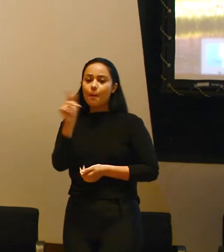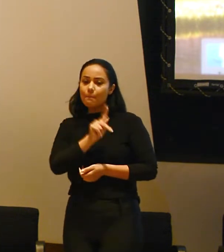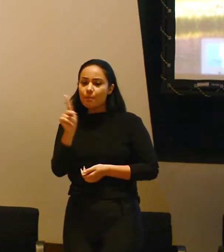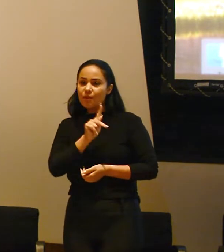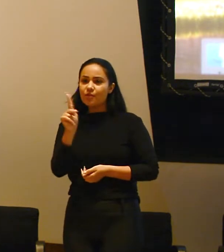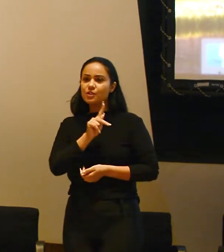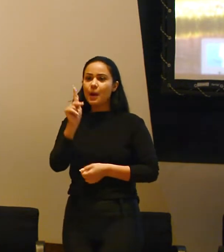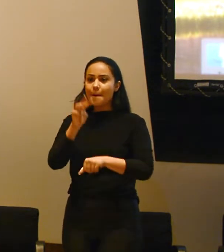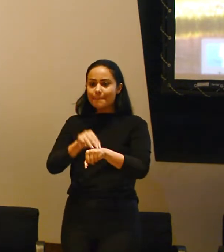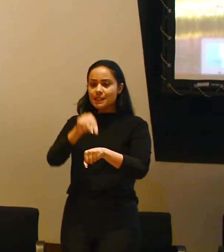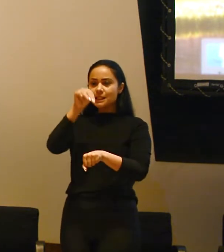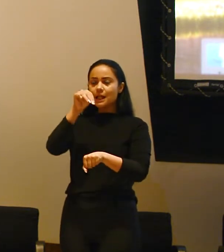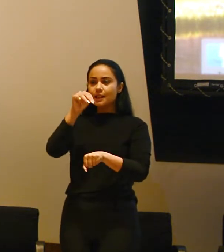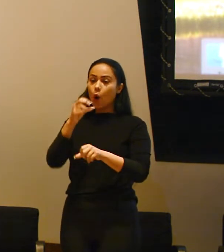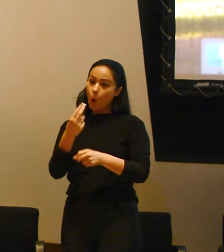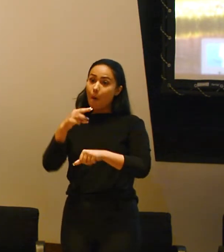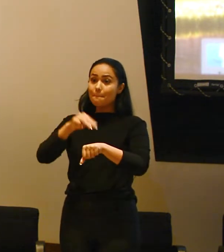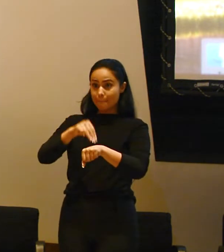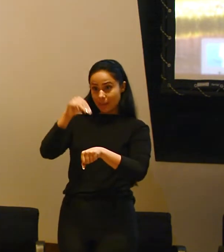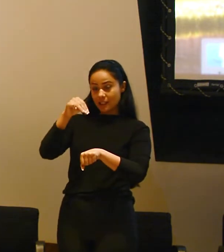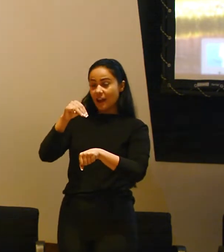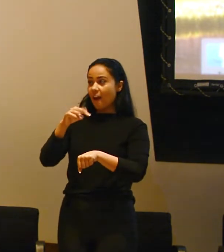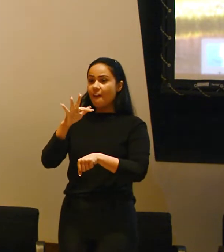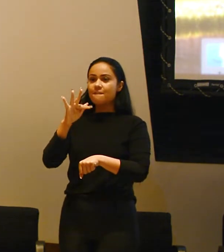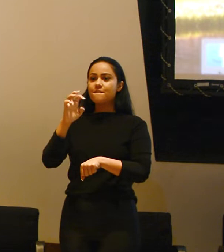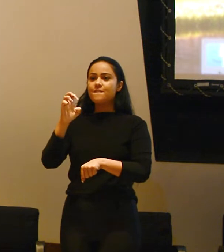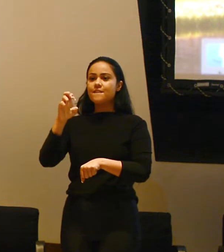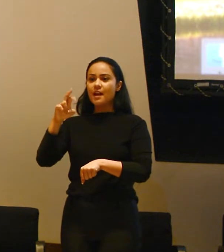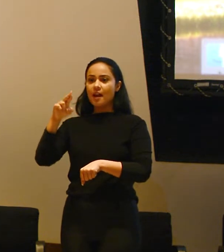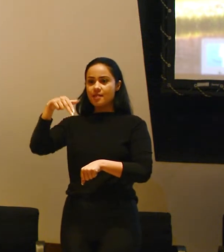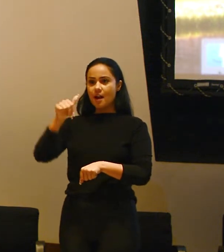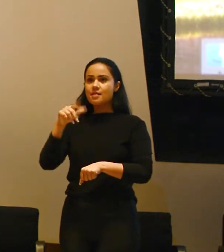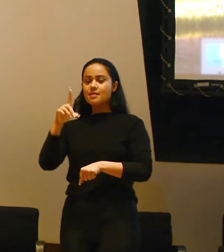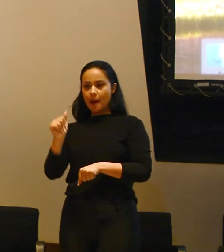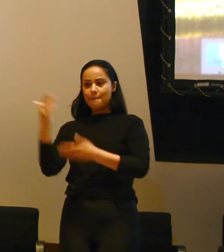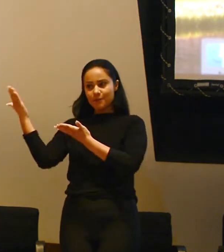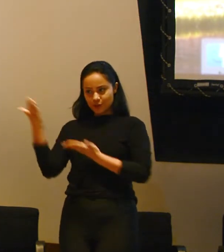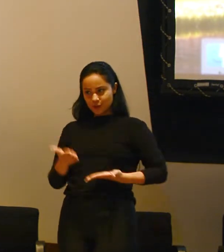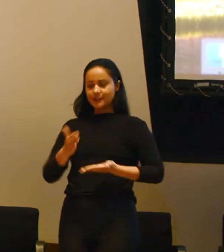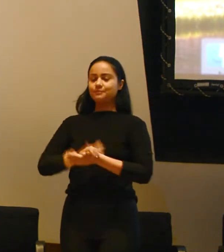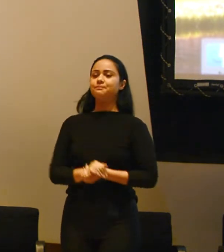professora mestranda ou mestre Fernanda Caldas, por gentileza.